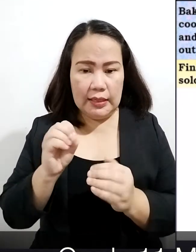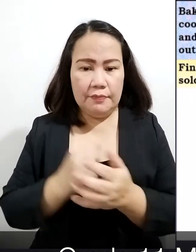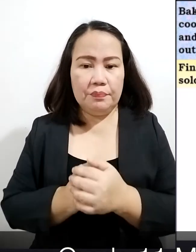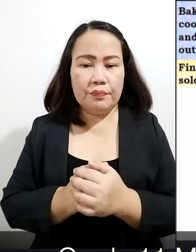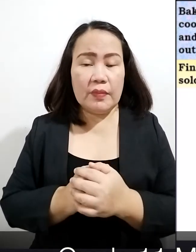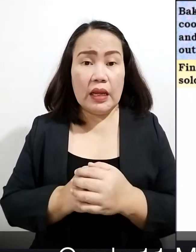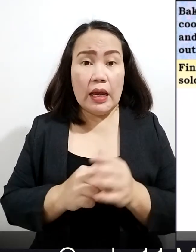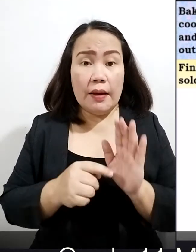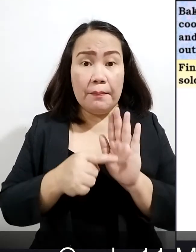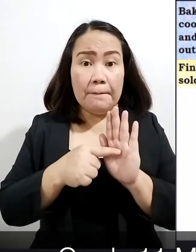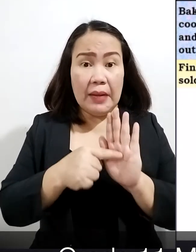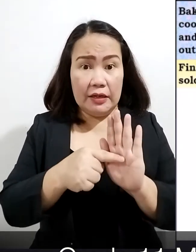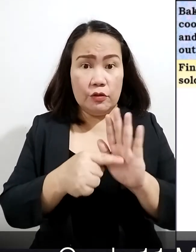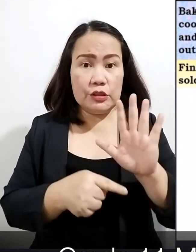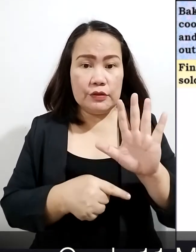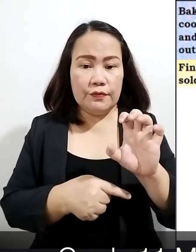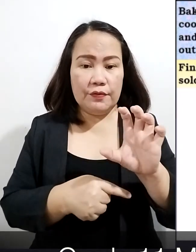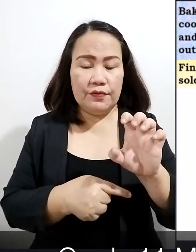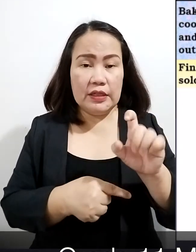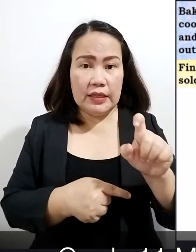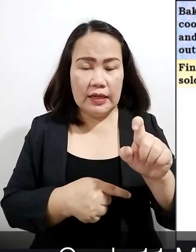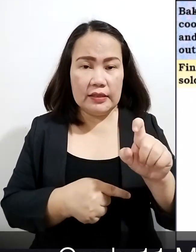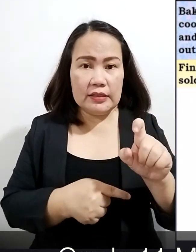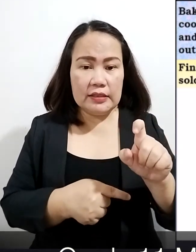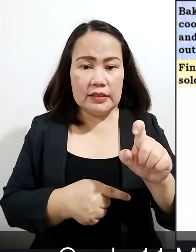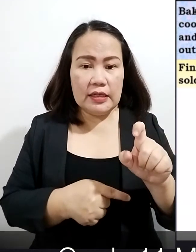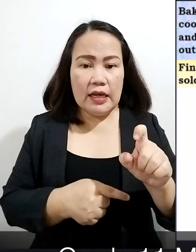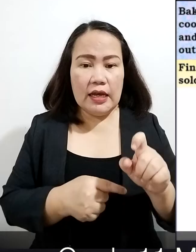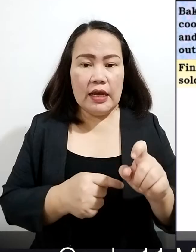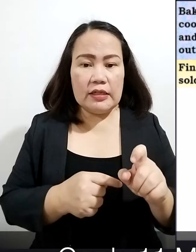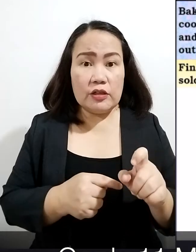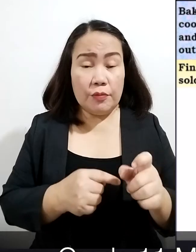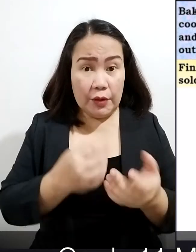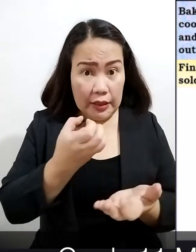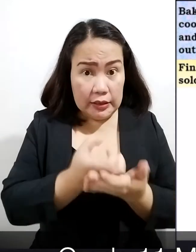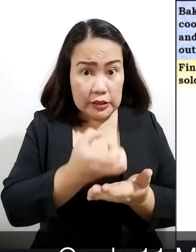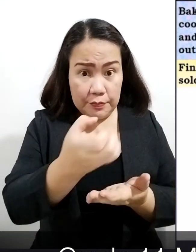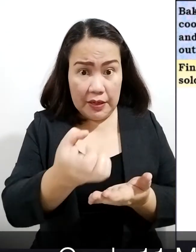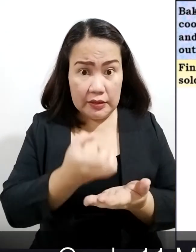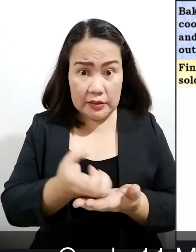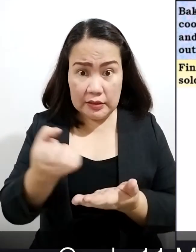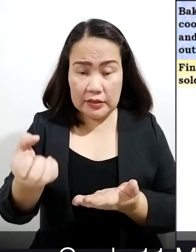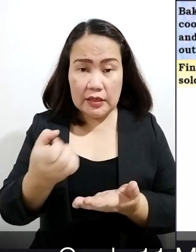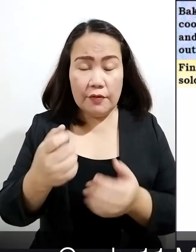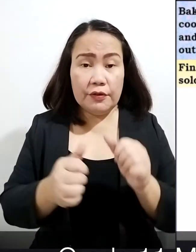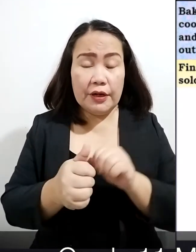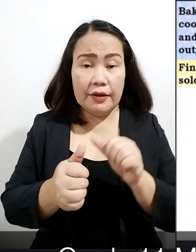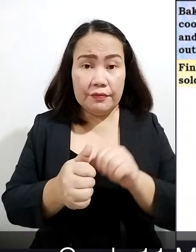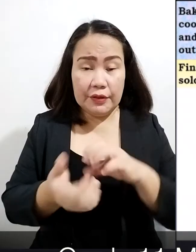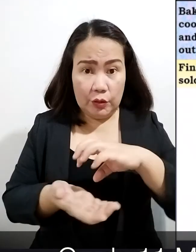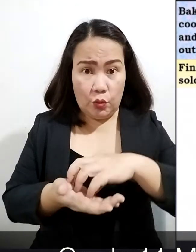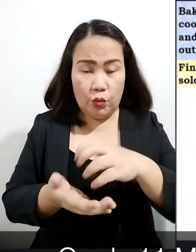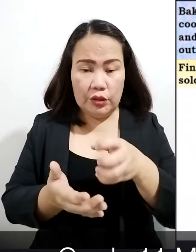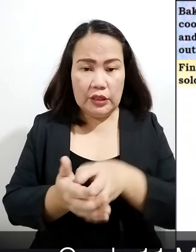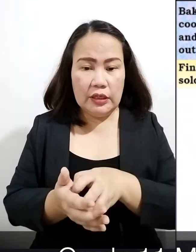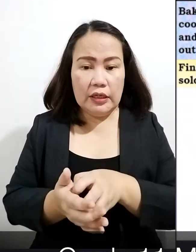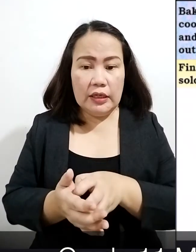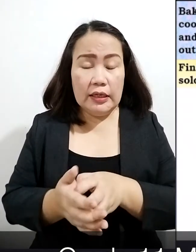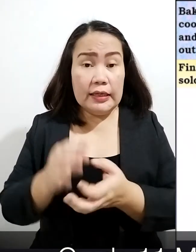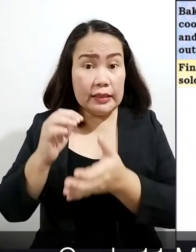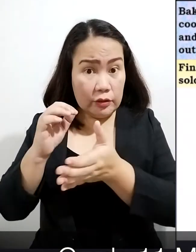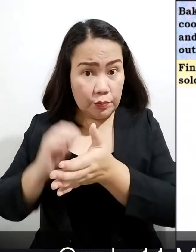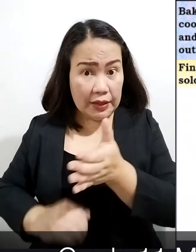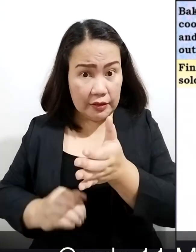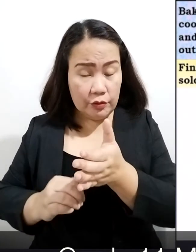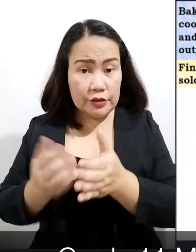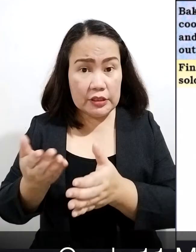Minus 15x ang magre-represent sa total ng variable cost or yung gastos nila sa bawat piraso ng cookies. Kailangan nating ibawas ito